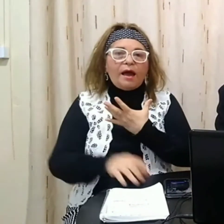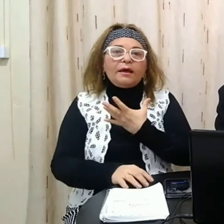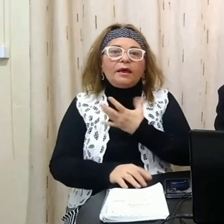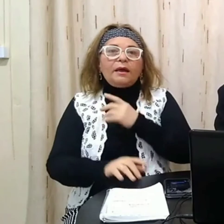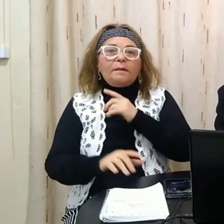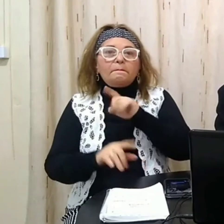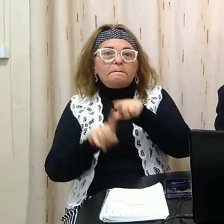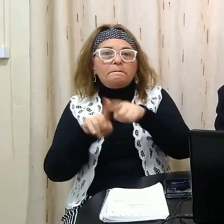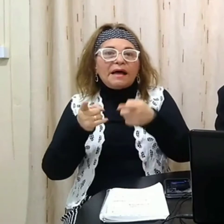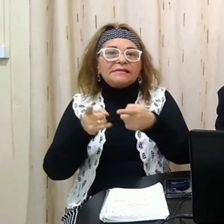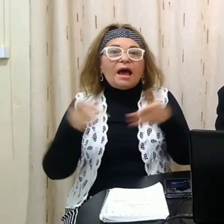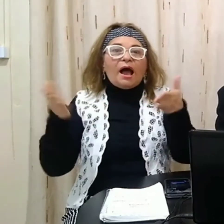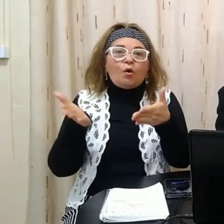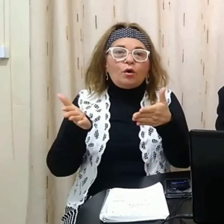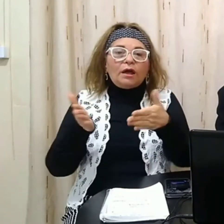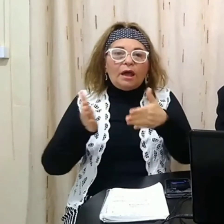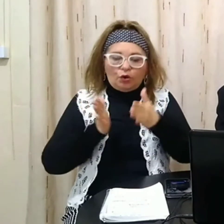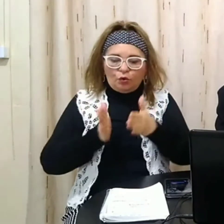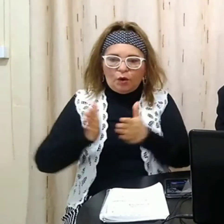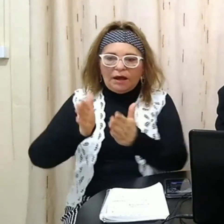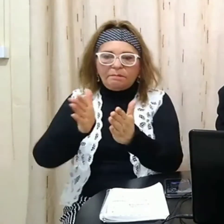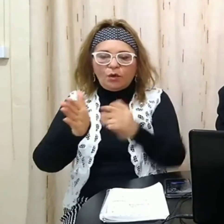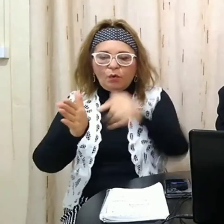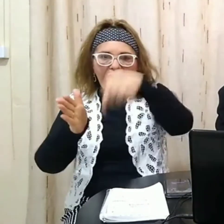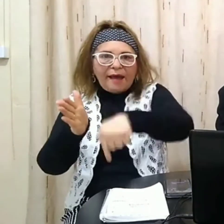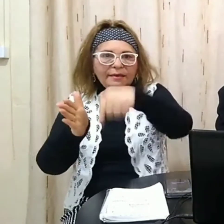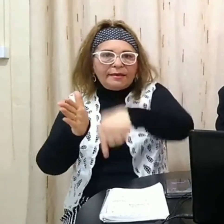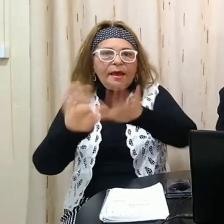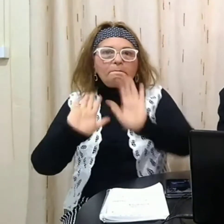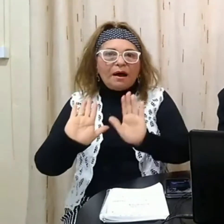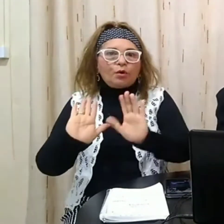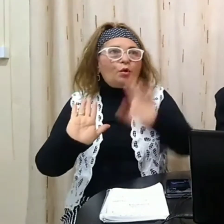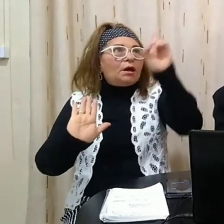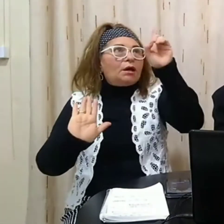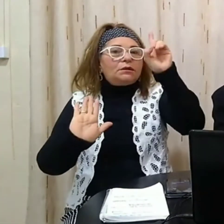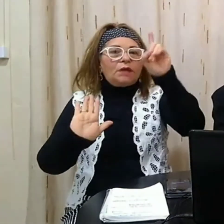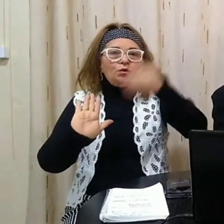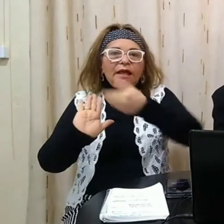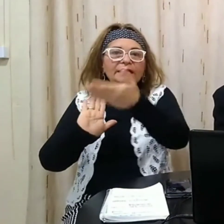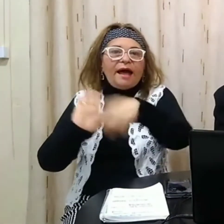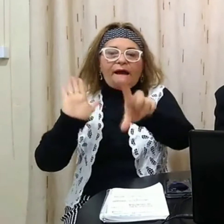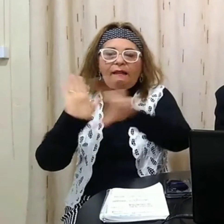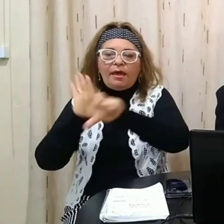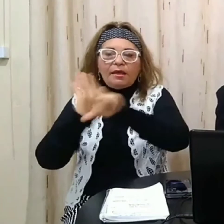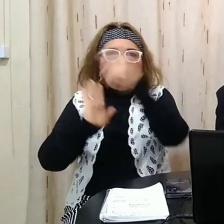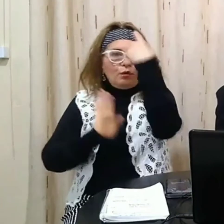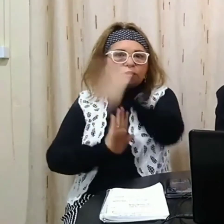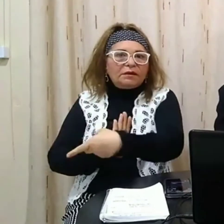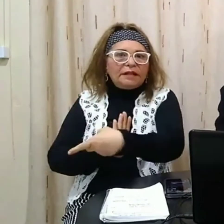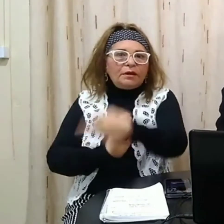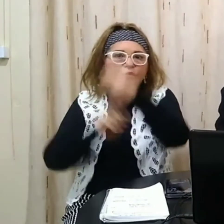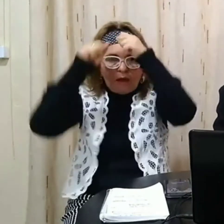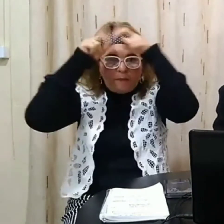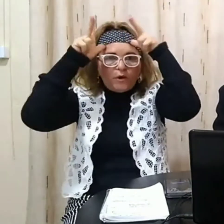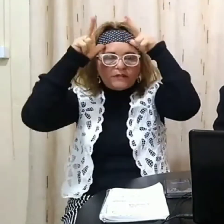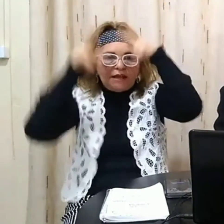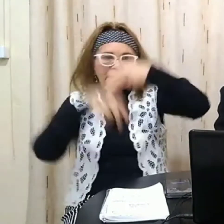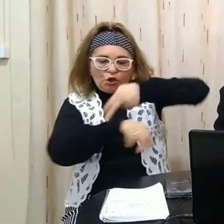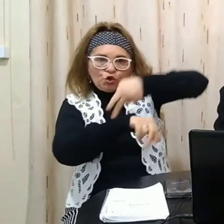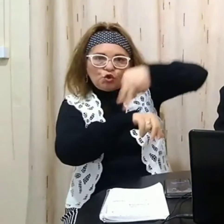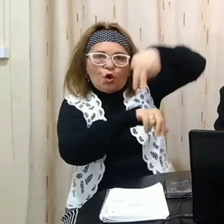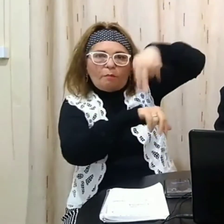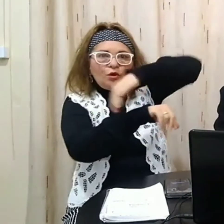então a sua lei, Deus vai dar os seus mandamentos. E Moisés sobe ao monte para receber os mandamentos de Deus